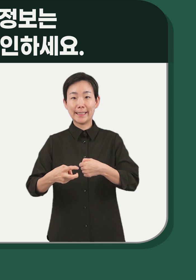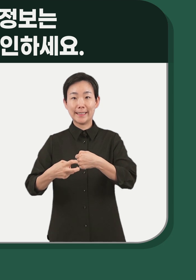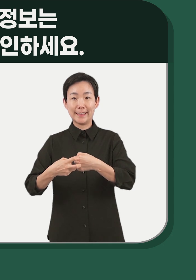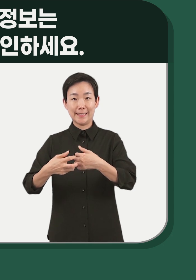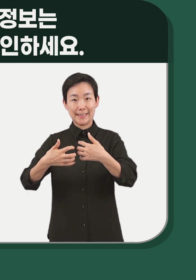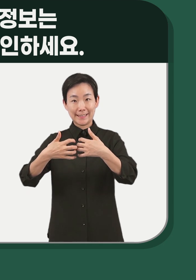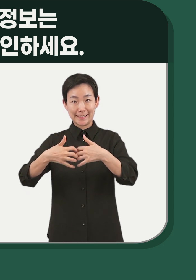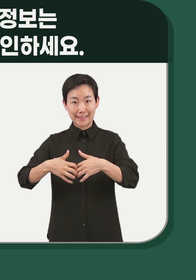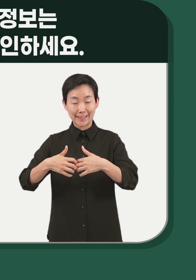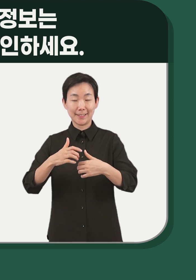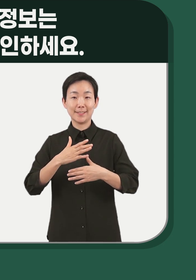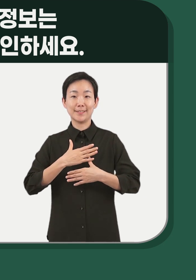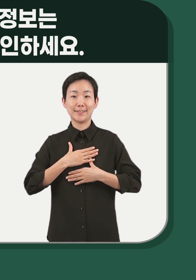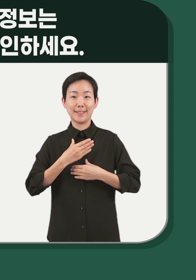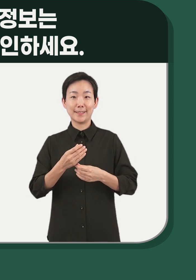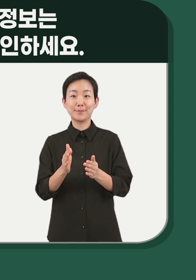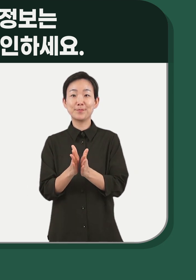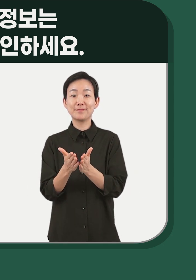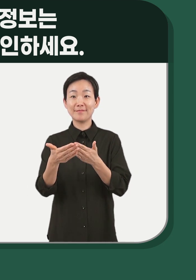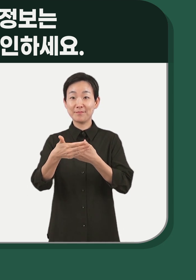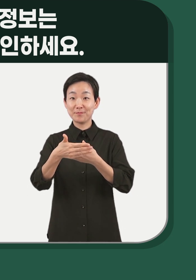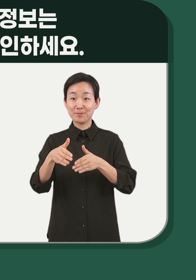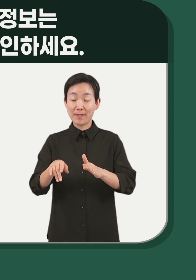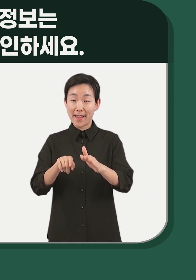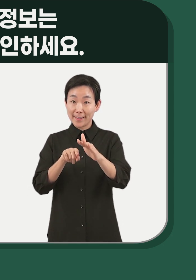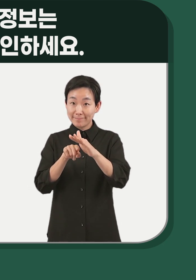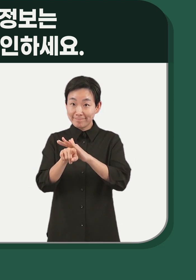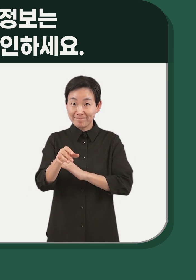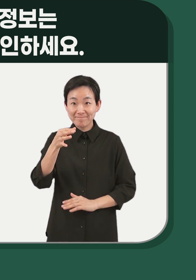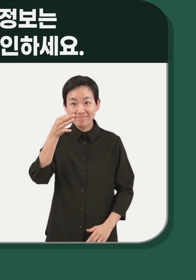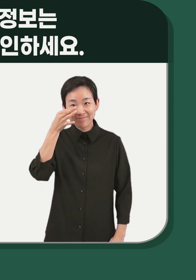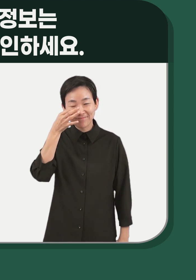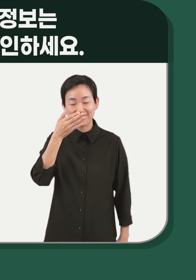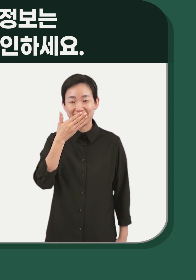안심책방을 검색하거나 주소창에